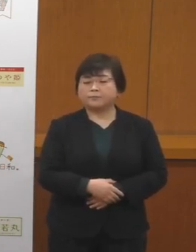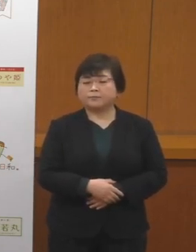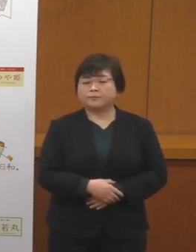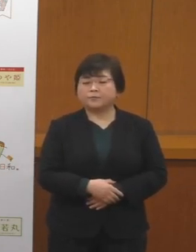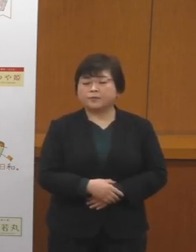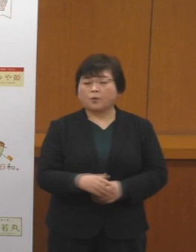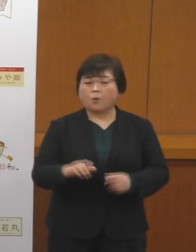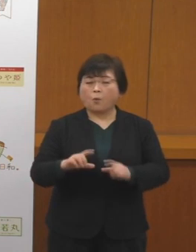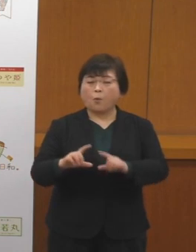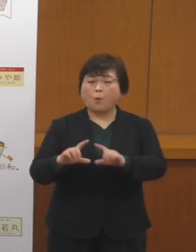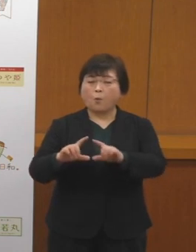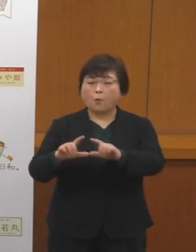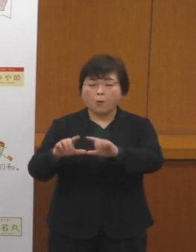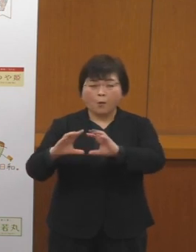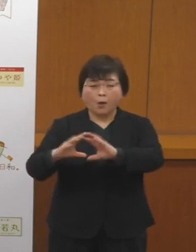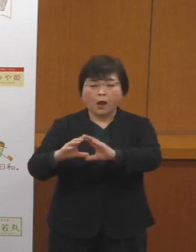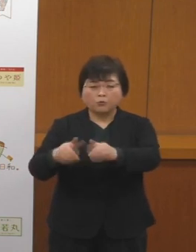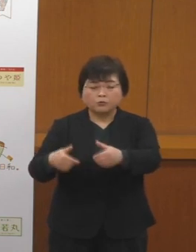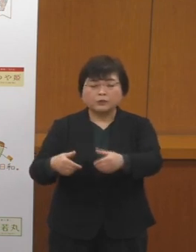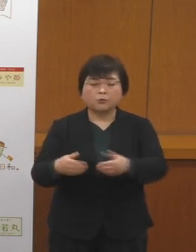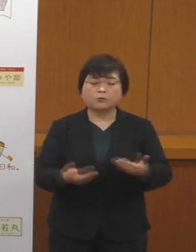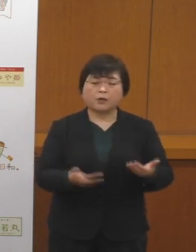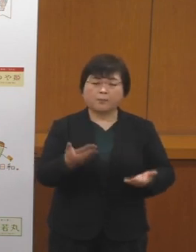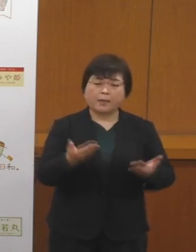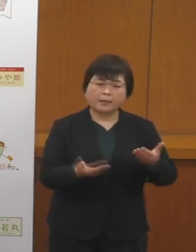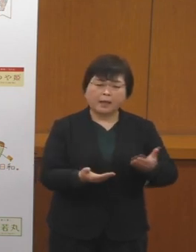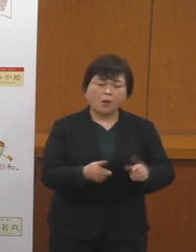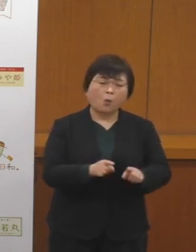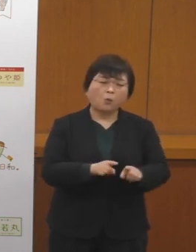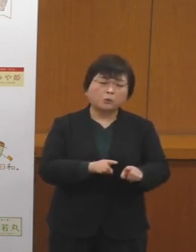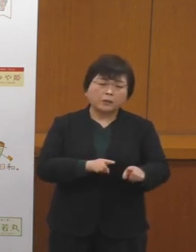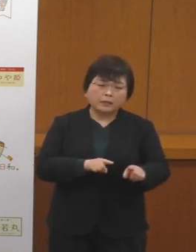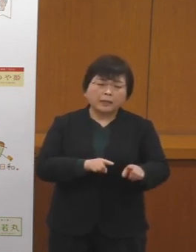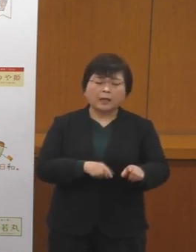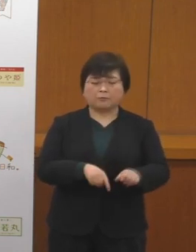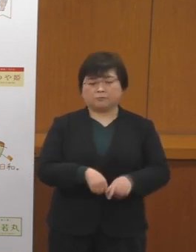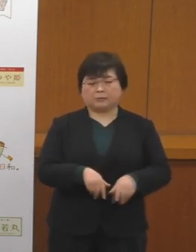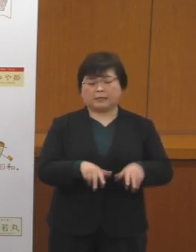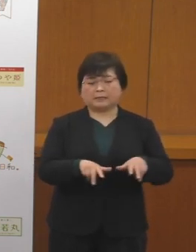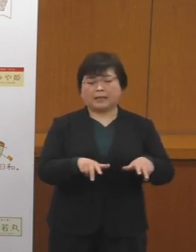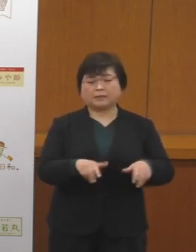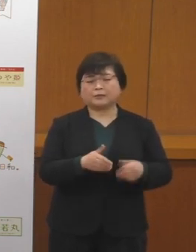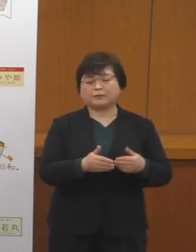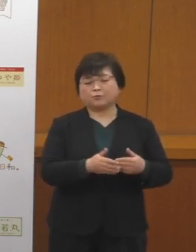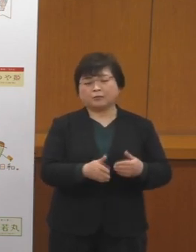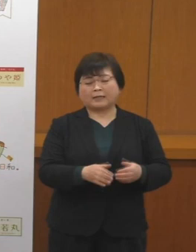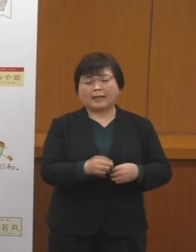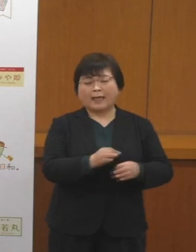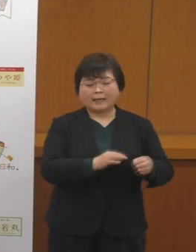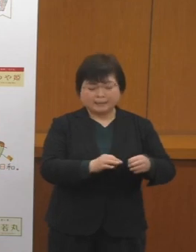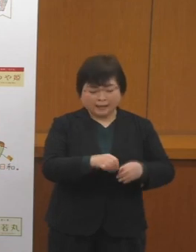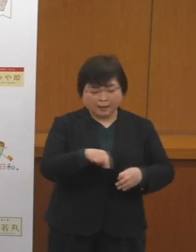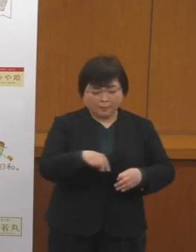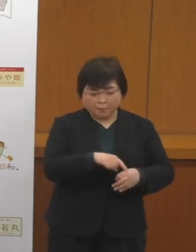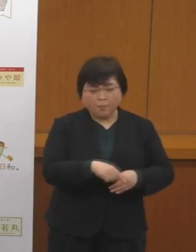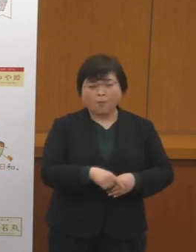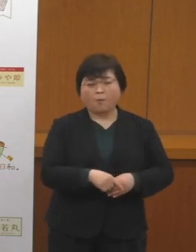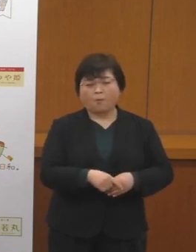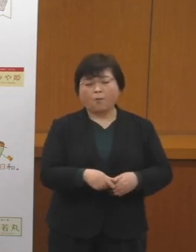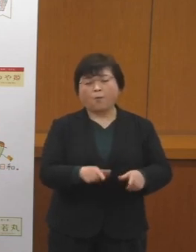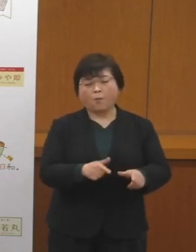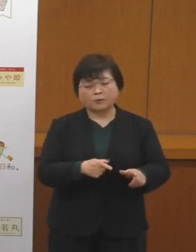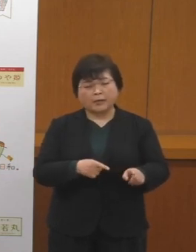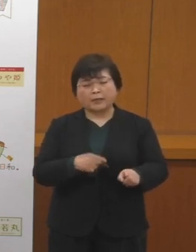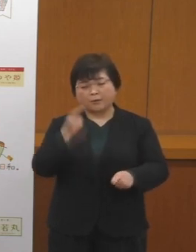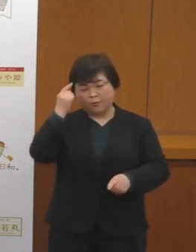諸外国諸外国に比べますとだいぶあの遅れております政治分野経済分野も同様だと思い